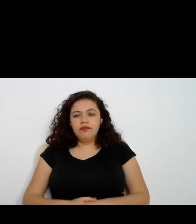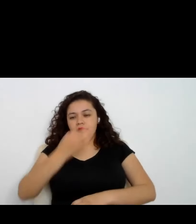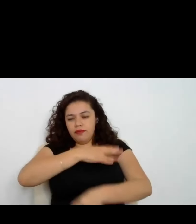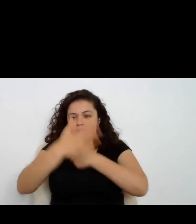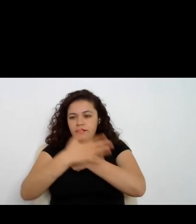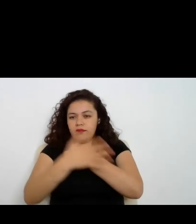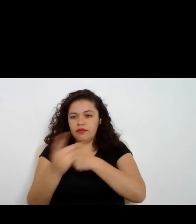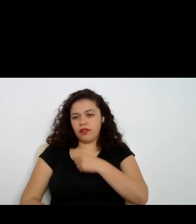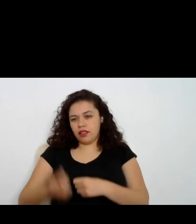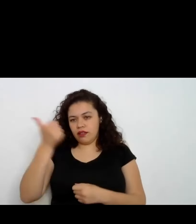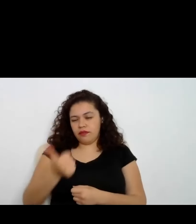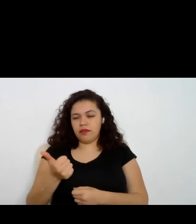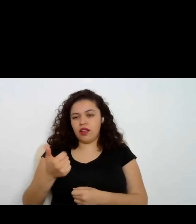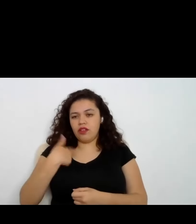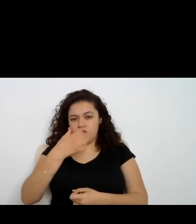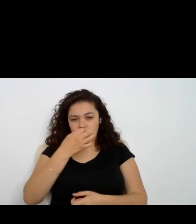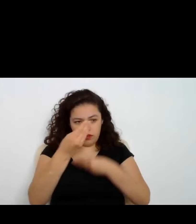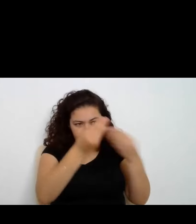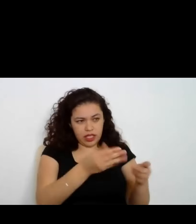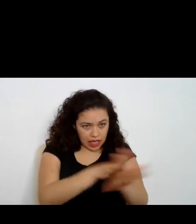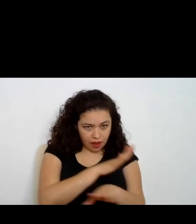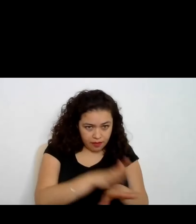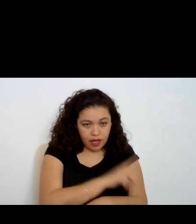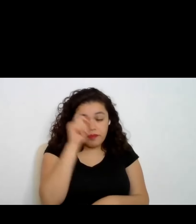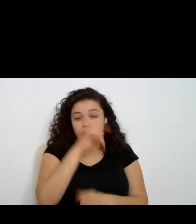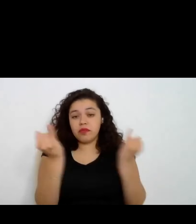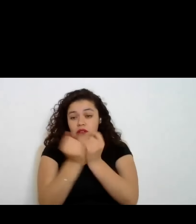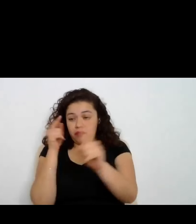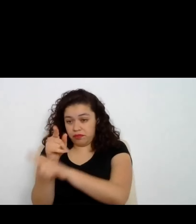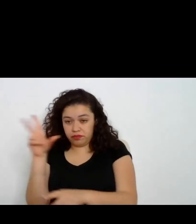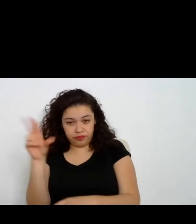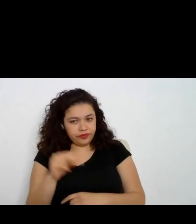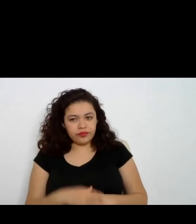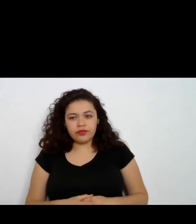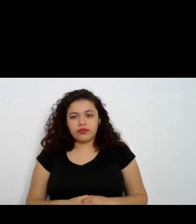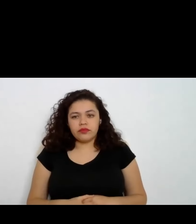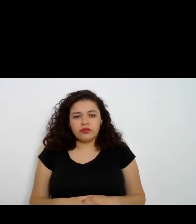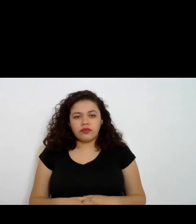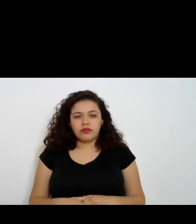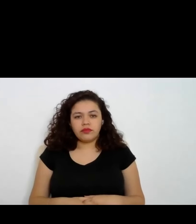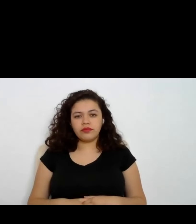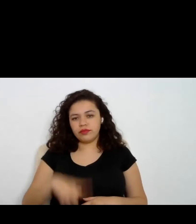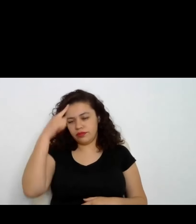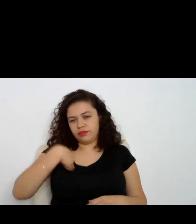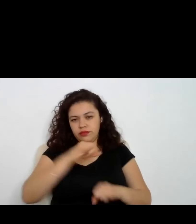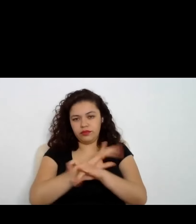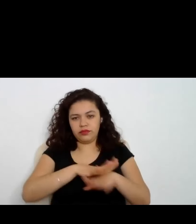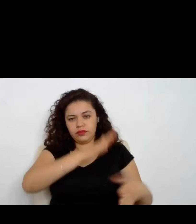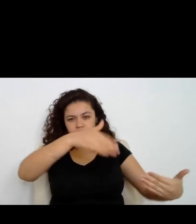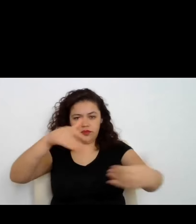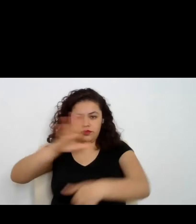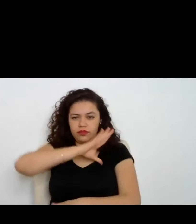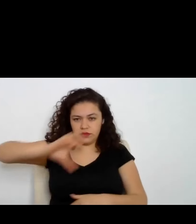di cambiaron, porque no son las mismas finalidades por las cuales yo recabo datos de un